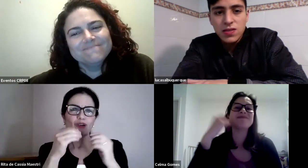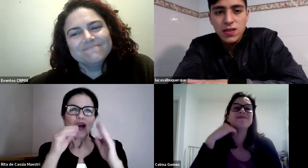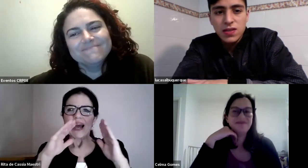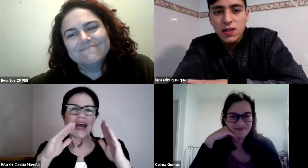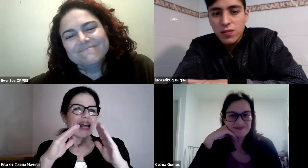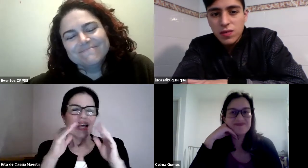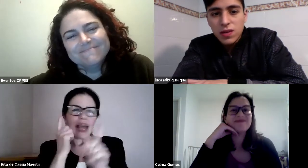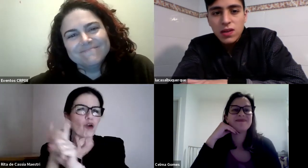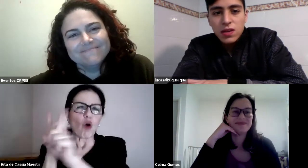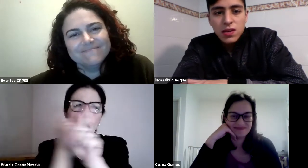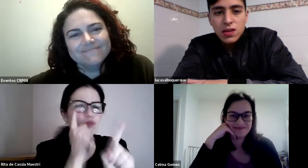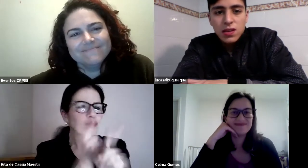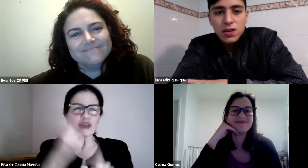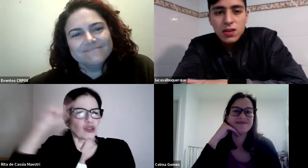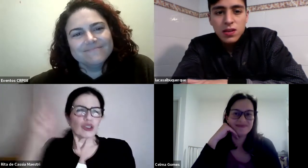na associação,